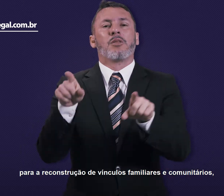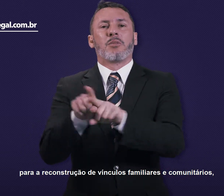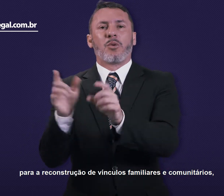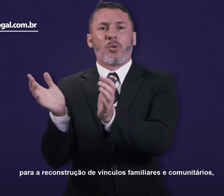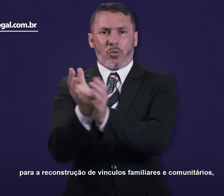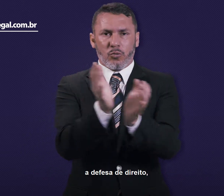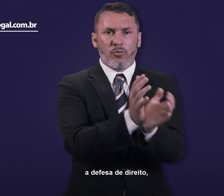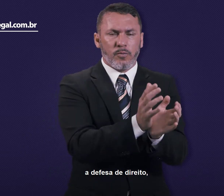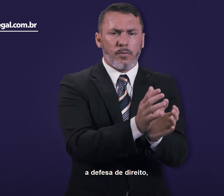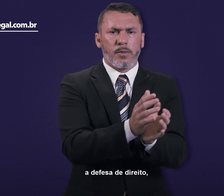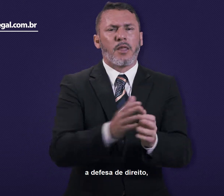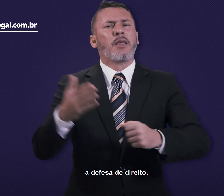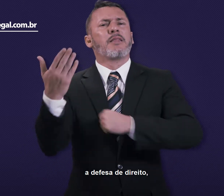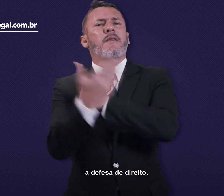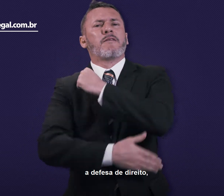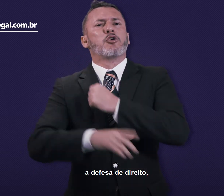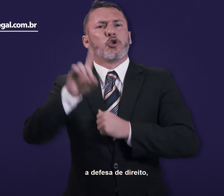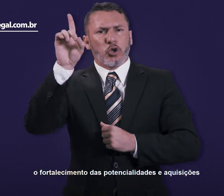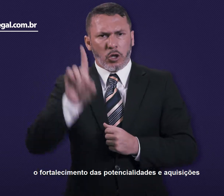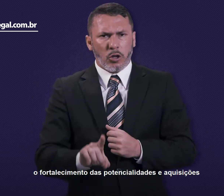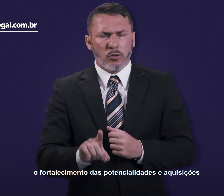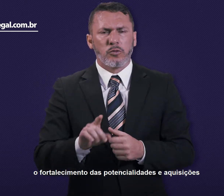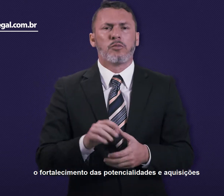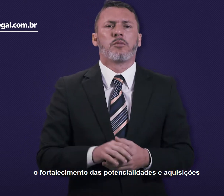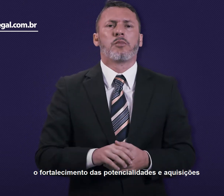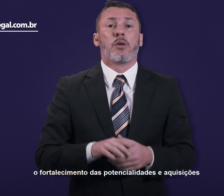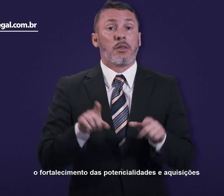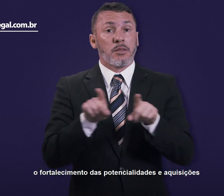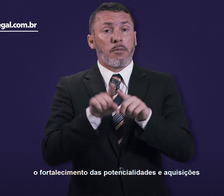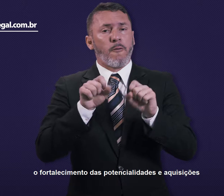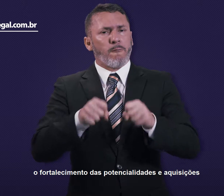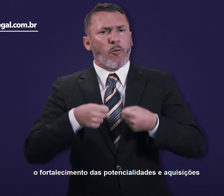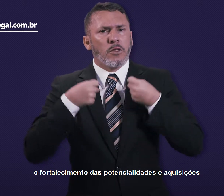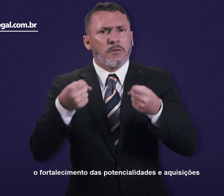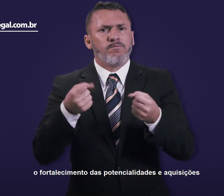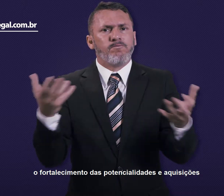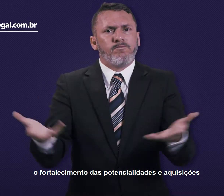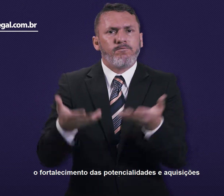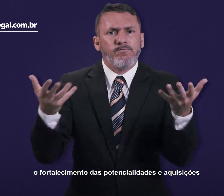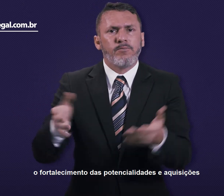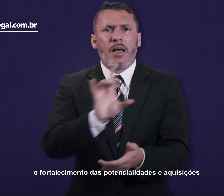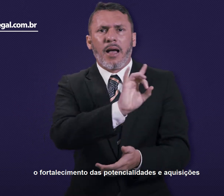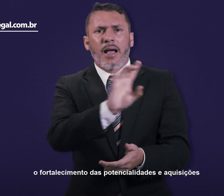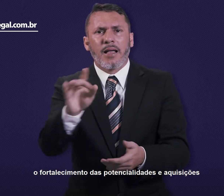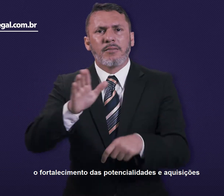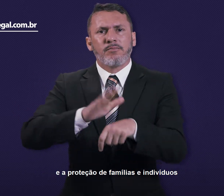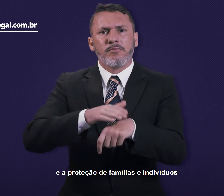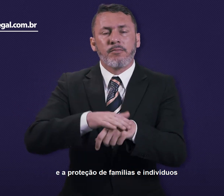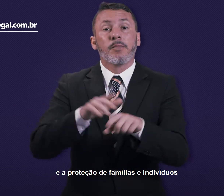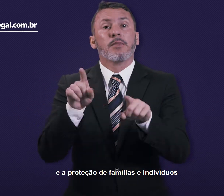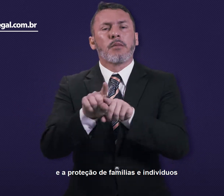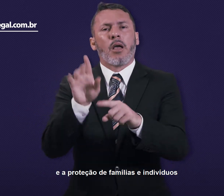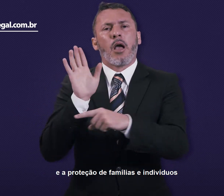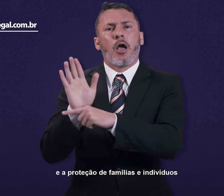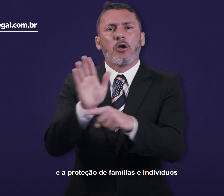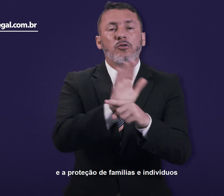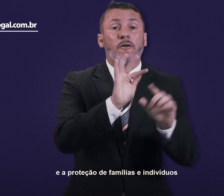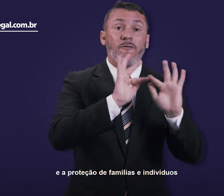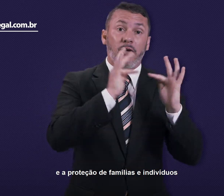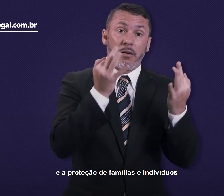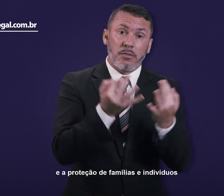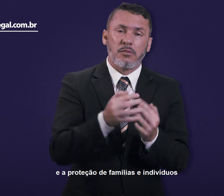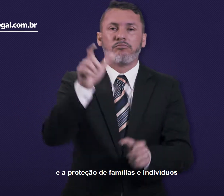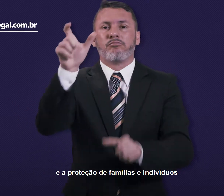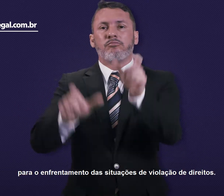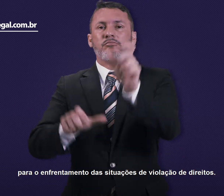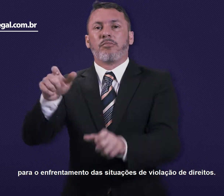e comunitários, a defesa do direito, o fortalecimento das potencialidades e aquisições e a proteção de famílias